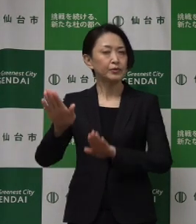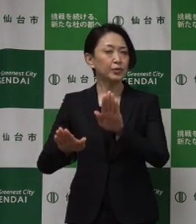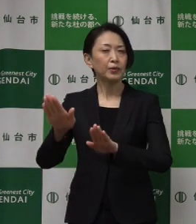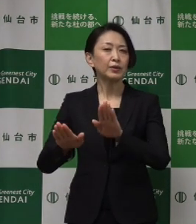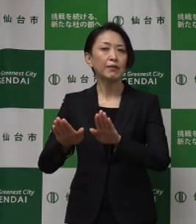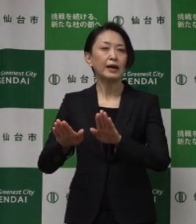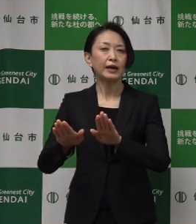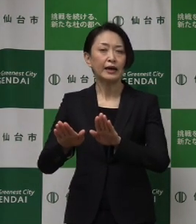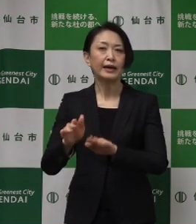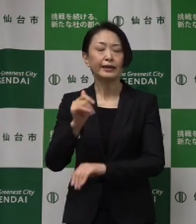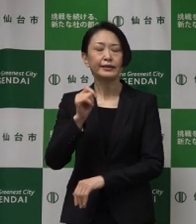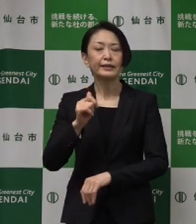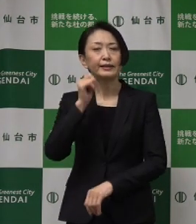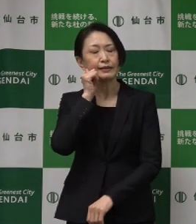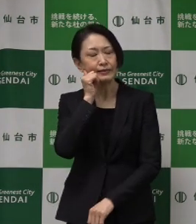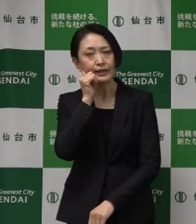っているところです。